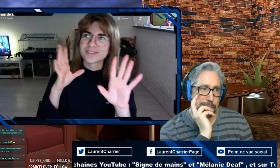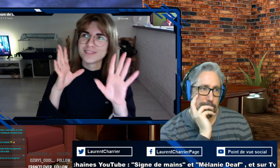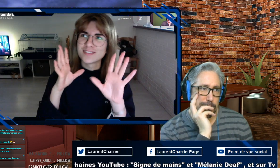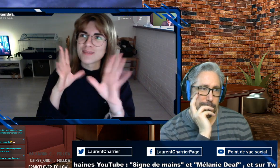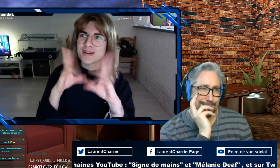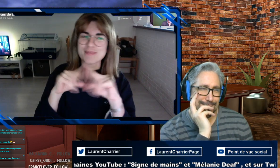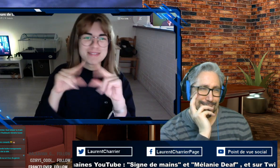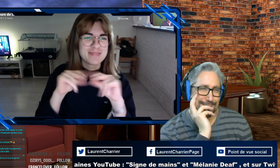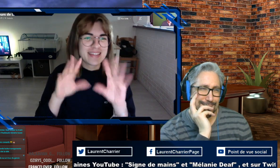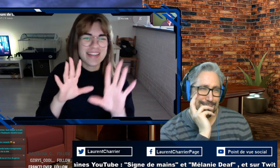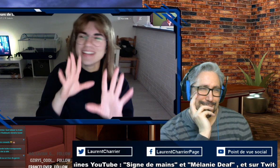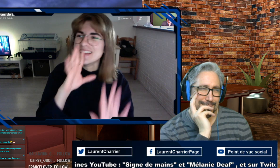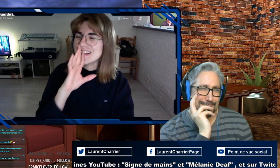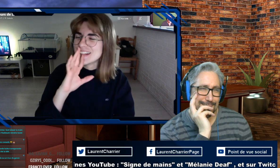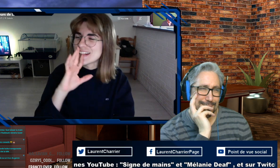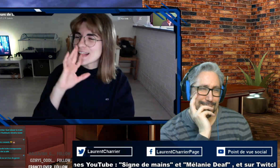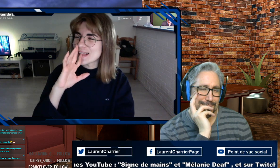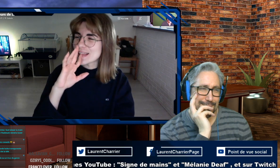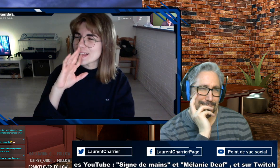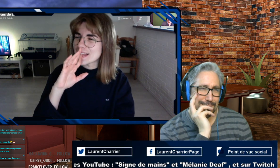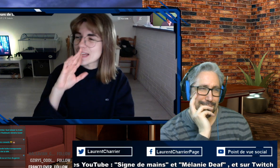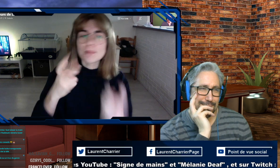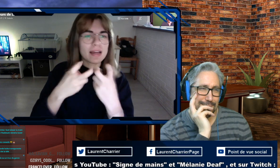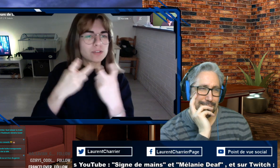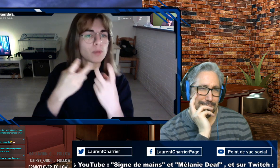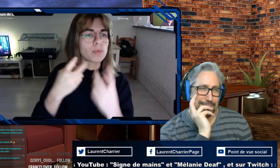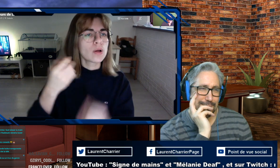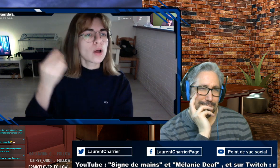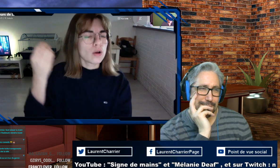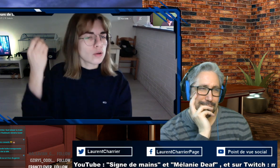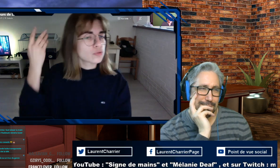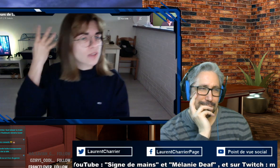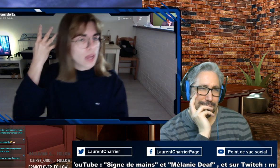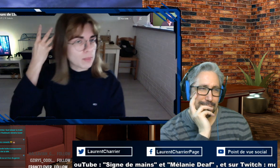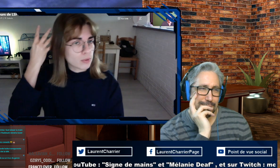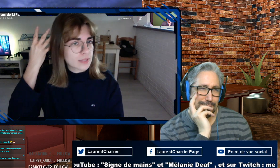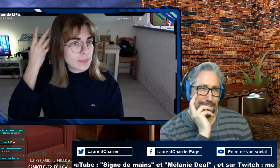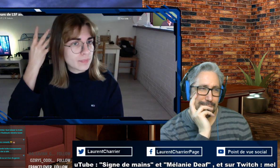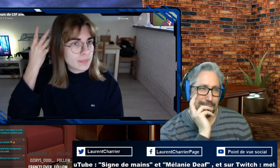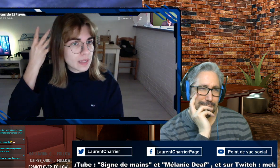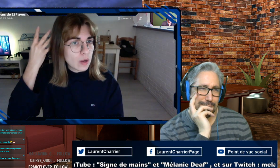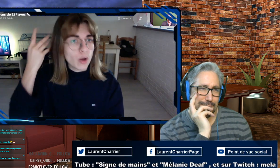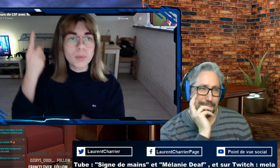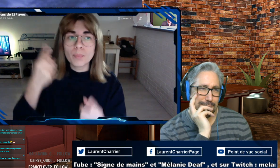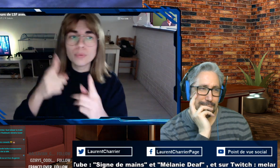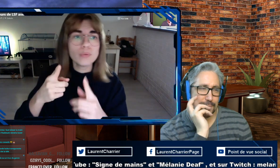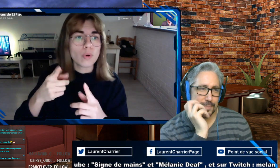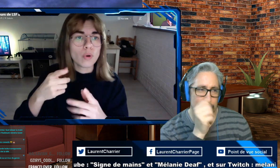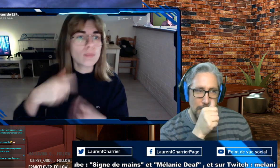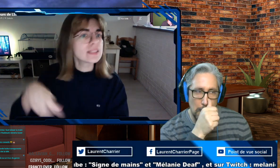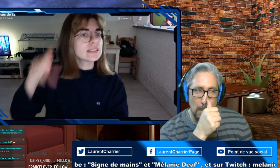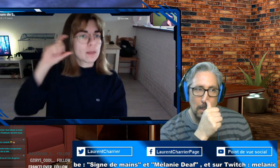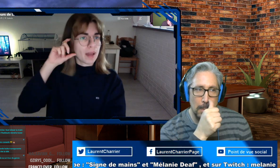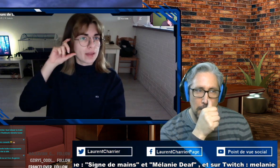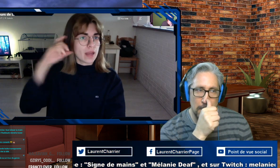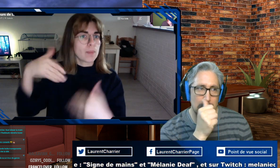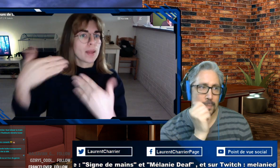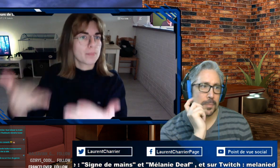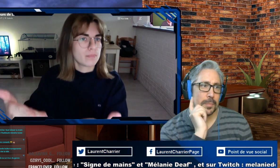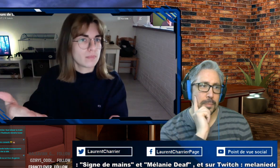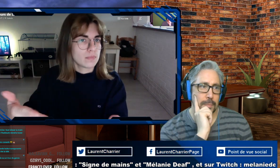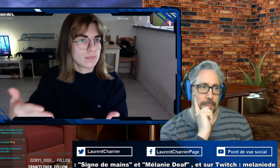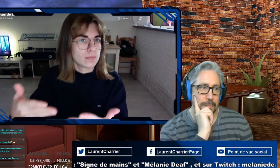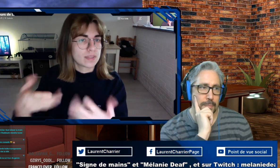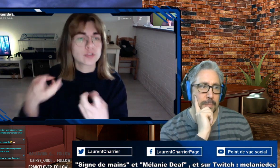Attends, je ne sais pas comment expliquer. Par exemple, quand on te fait implanter, on ne peut plus remettre les appareils